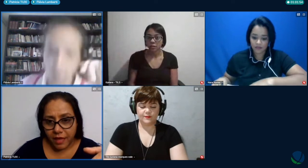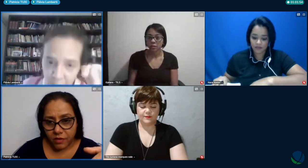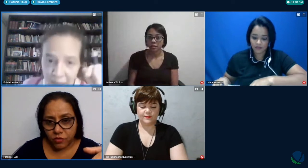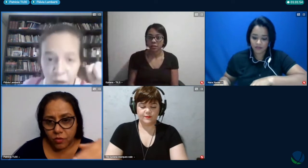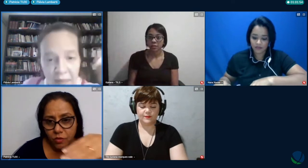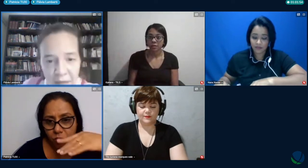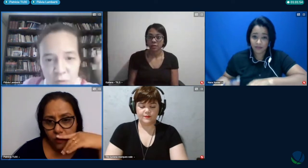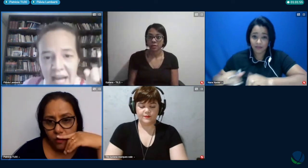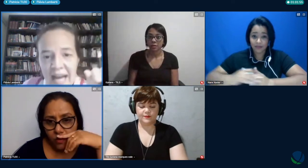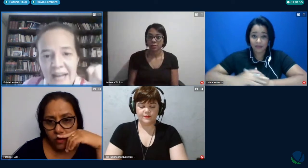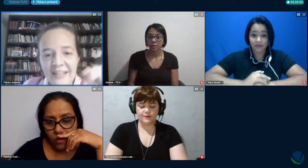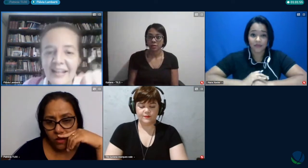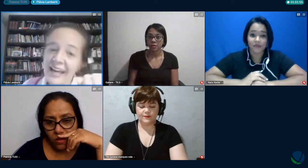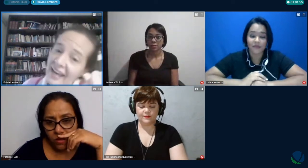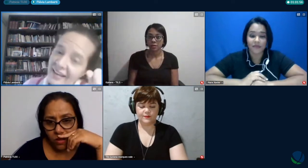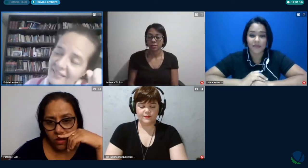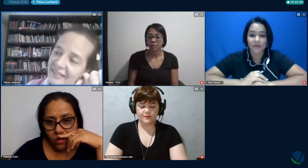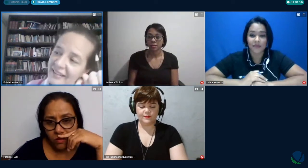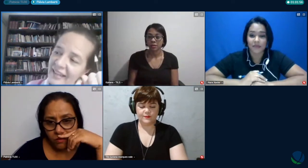Bom, pelo menos da...